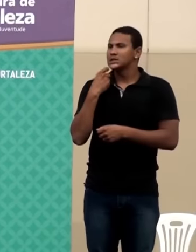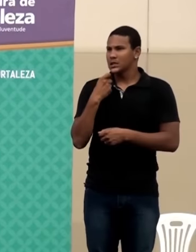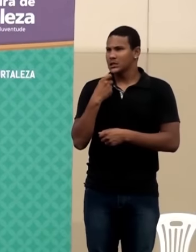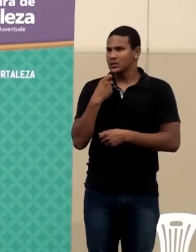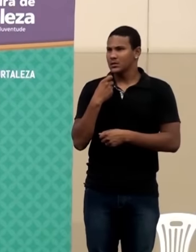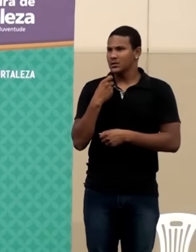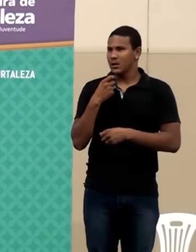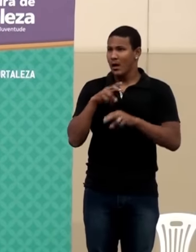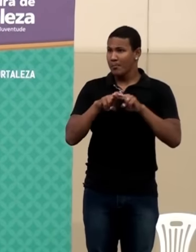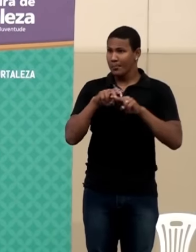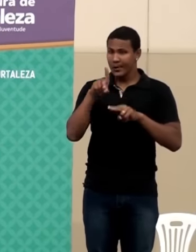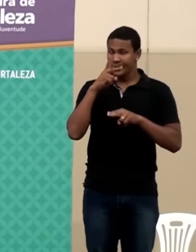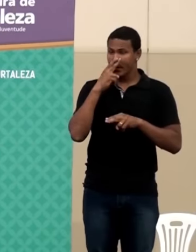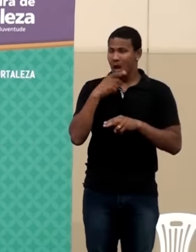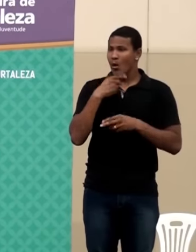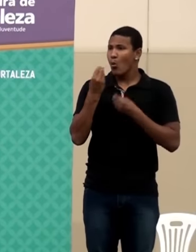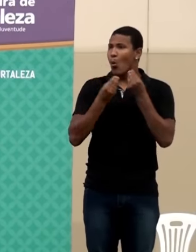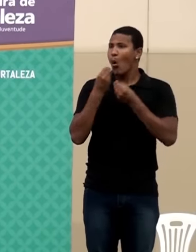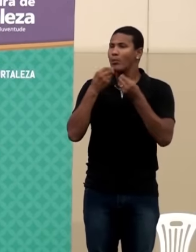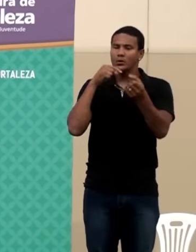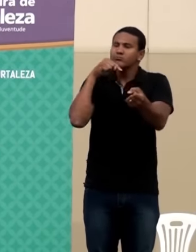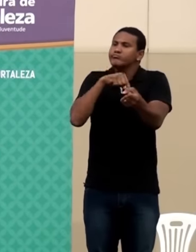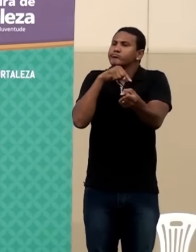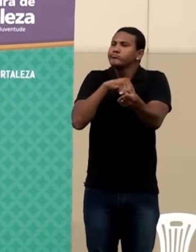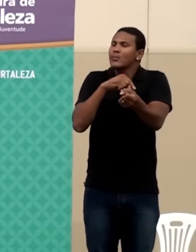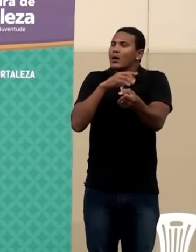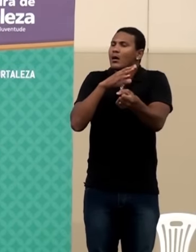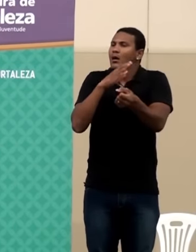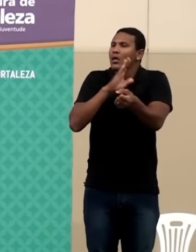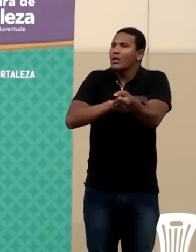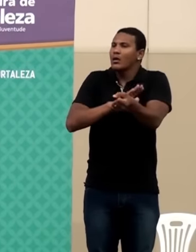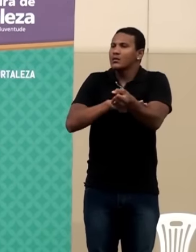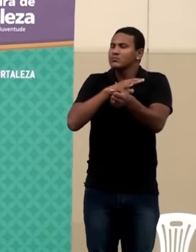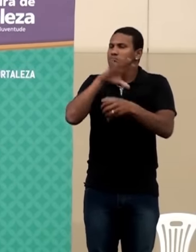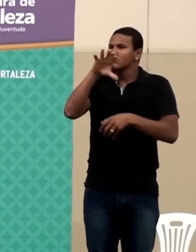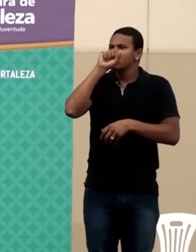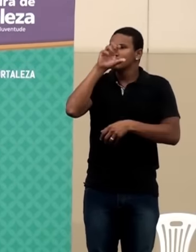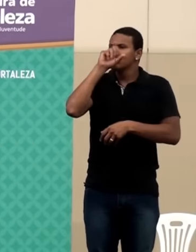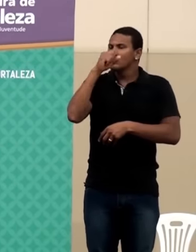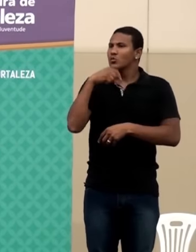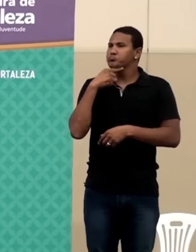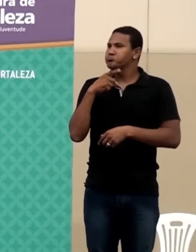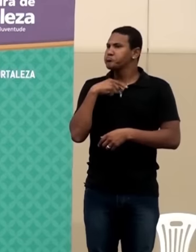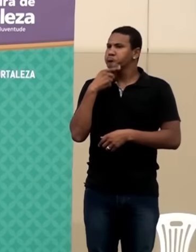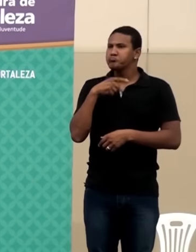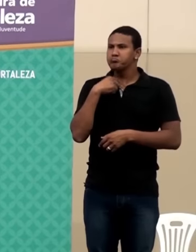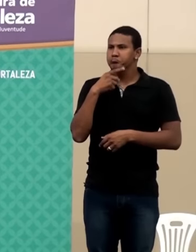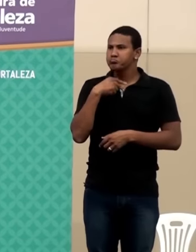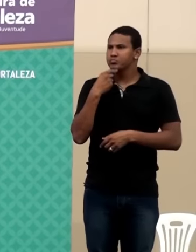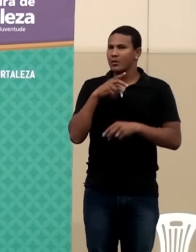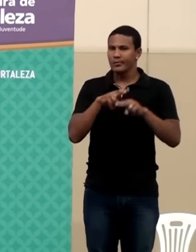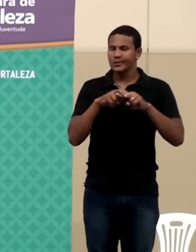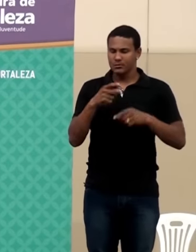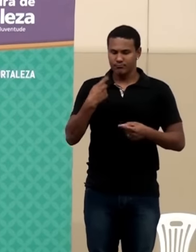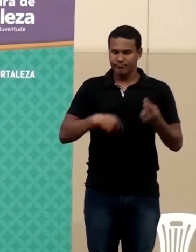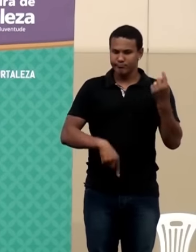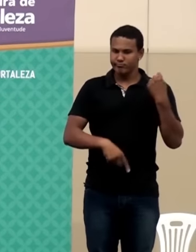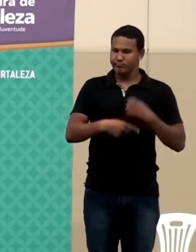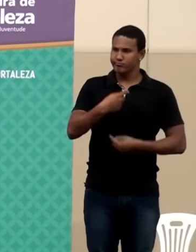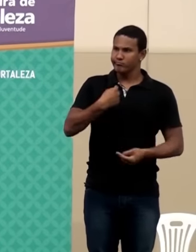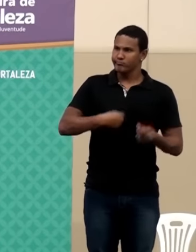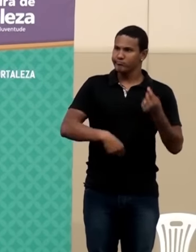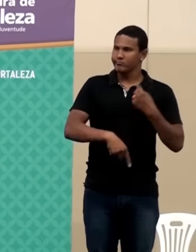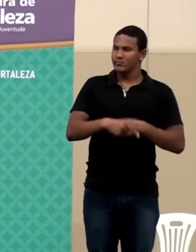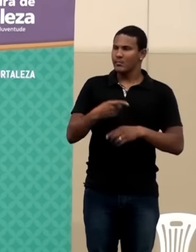A hemoglobina transporta oxigênio até a célula e traz de volta o CO2 depois que ocorre o processo de respiração